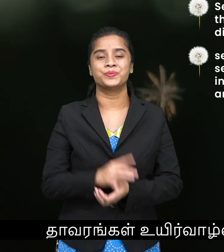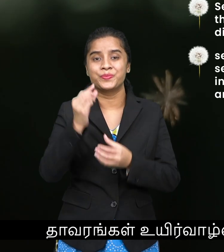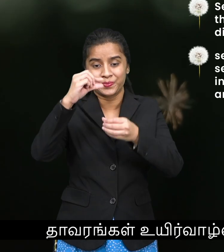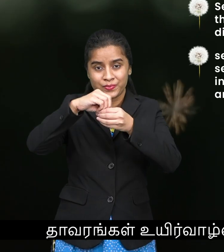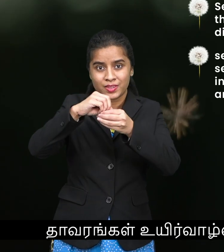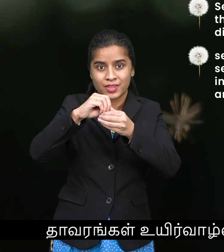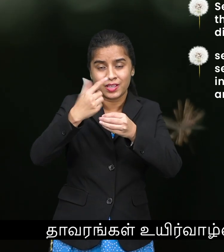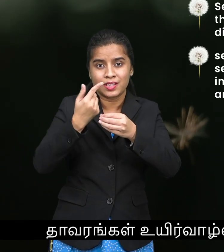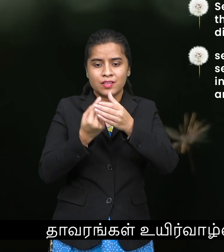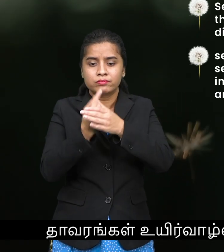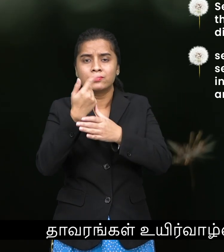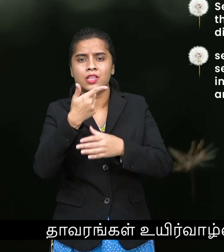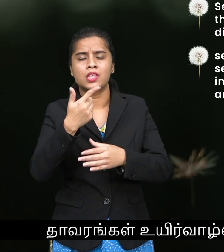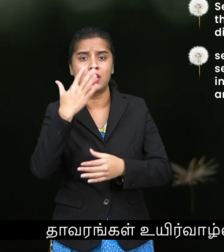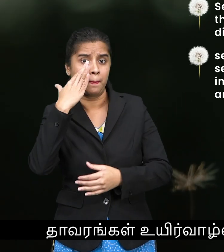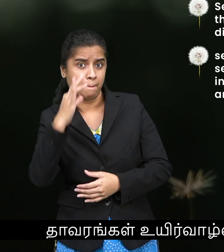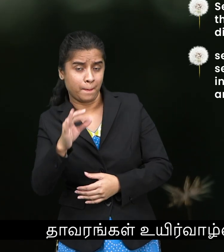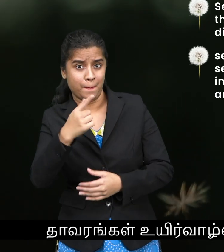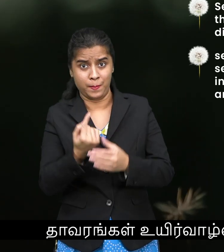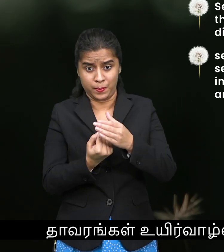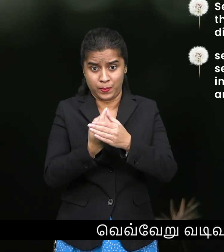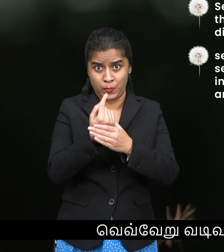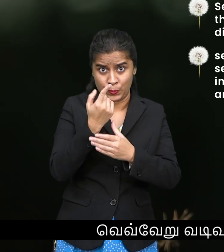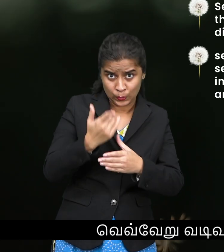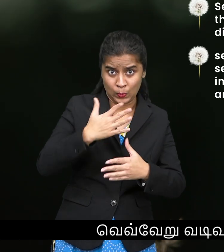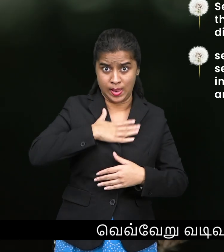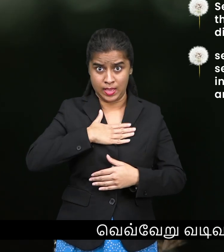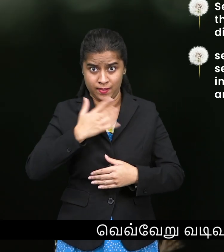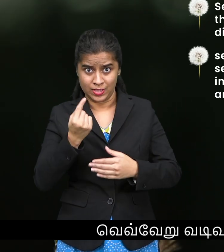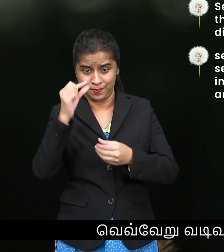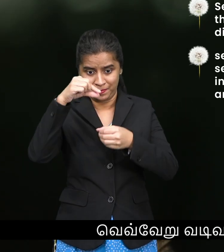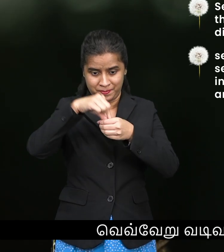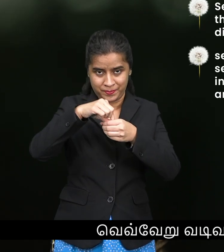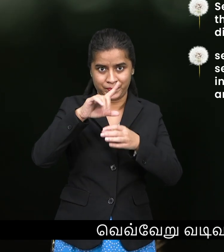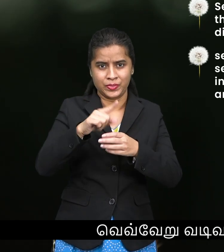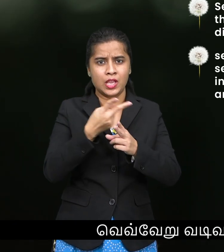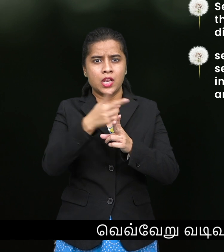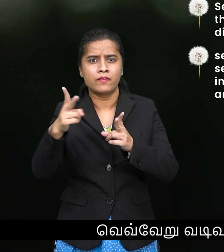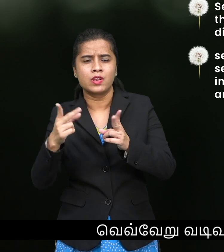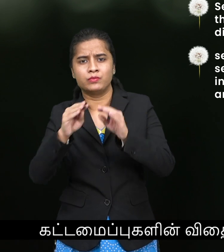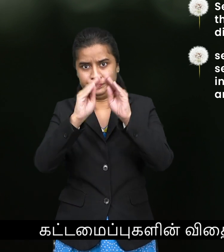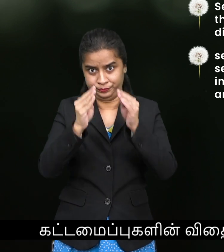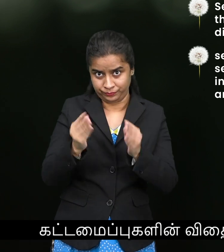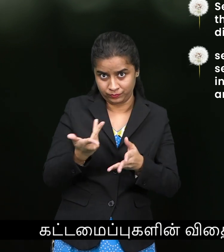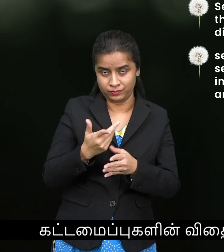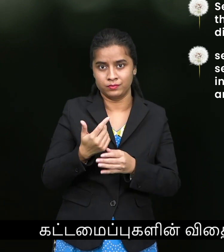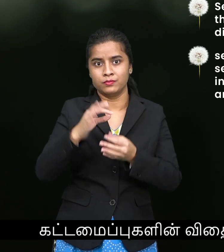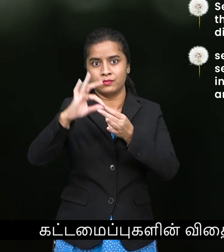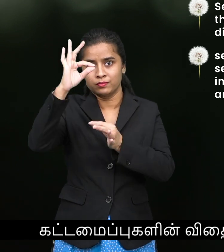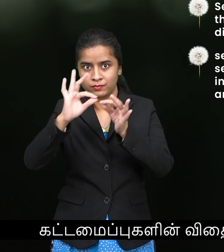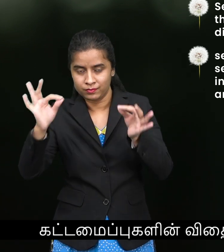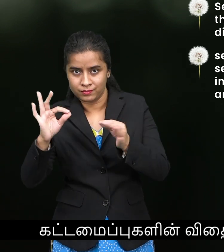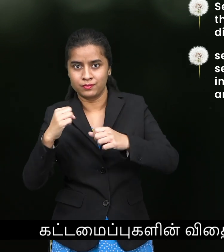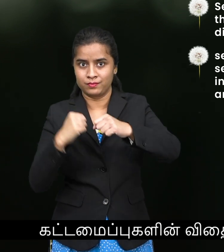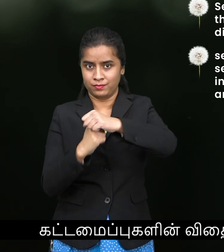தாவரங்கள் உயிர் வாழ்வதற்கு விதை பரவல் அவசியம். வெவ்வேறு வடிவங்கள், அளவுகள் மற்றும் கட்டமைப்புகளின்